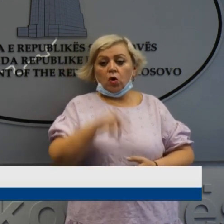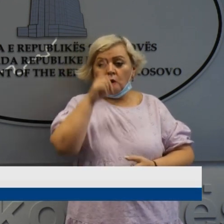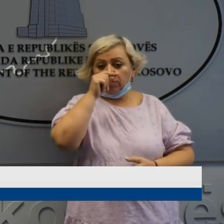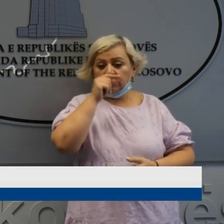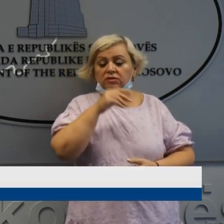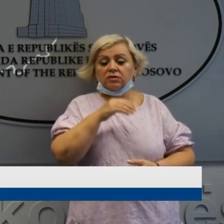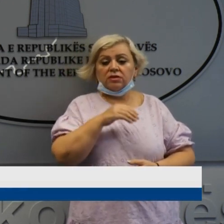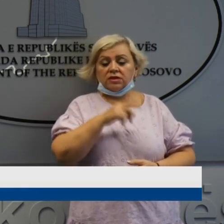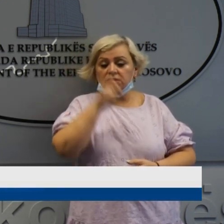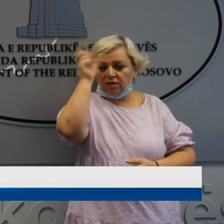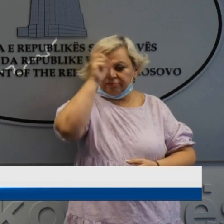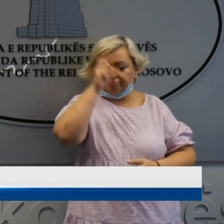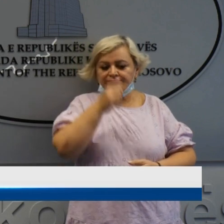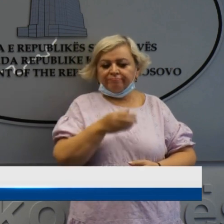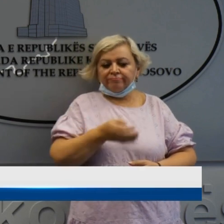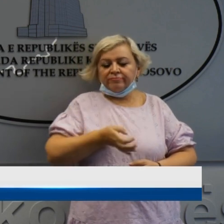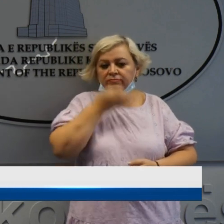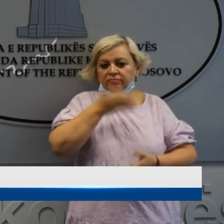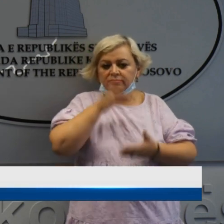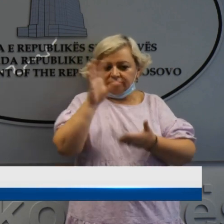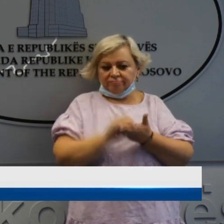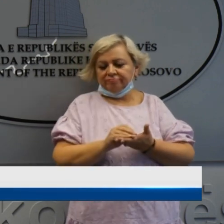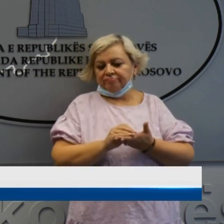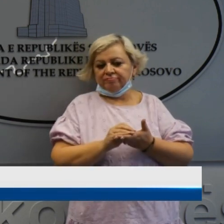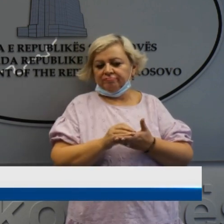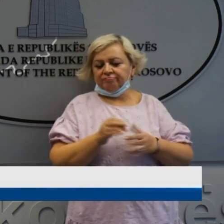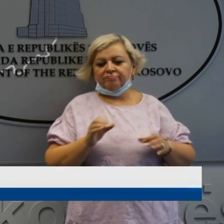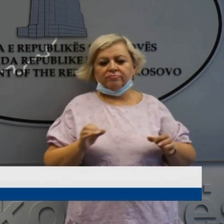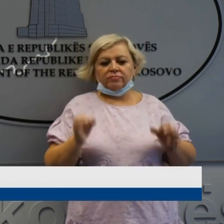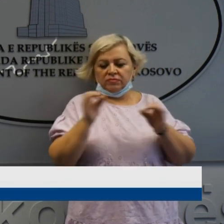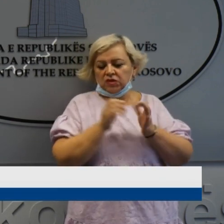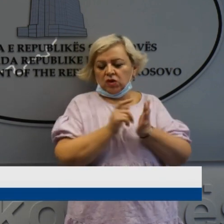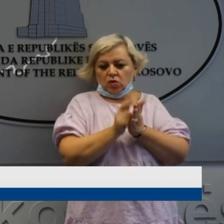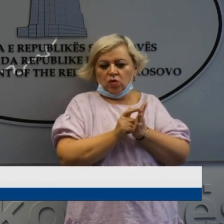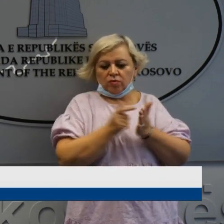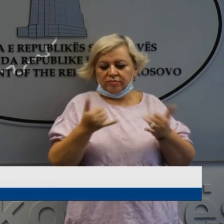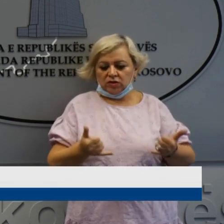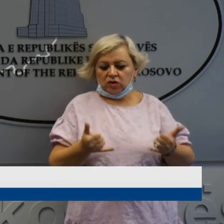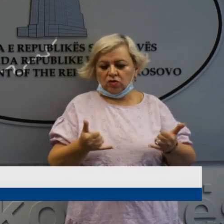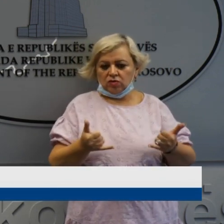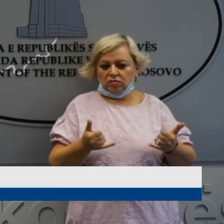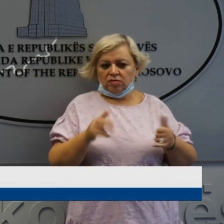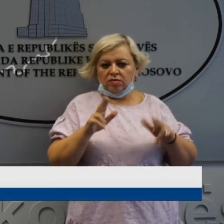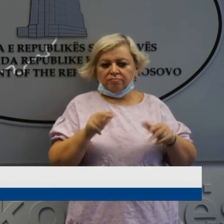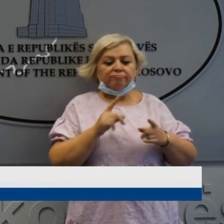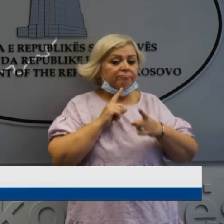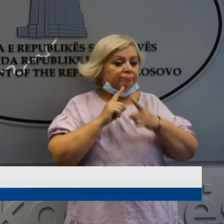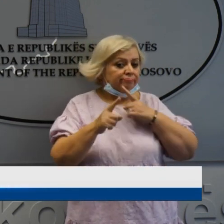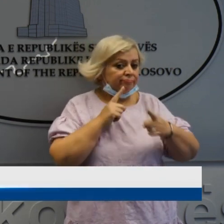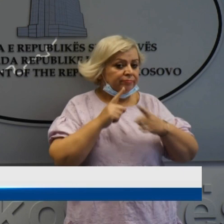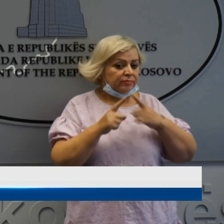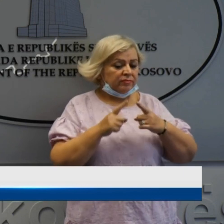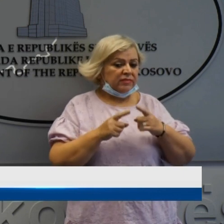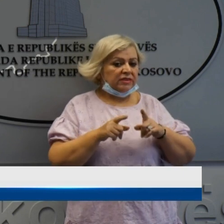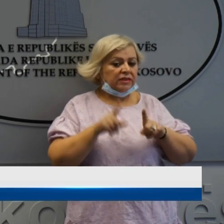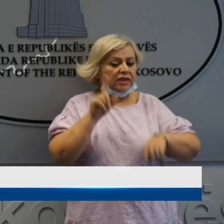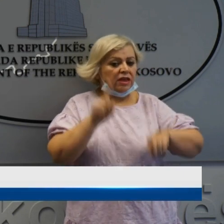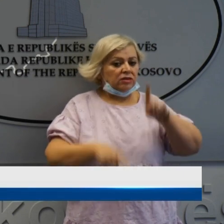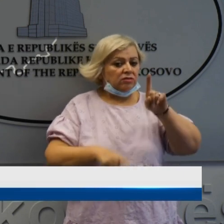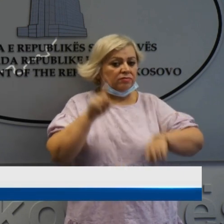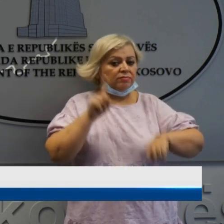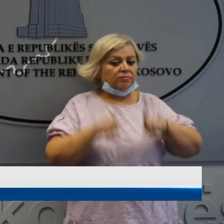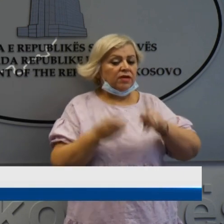Të dhënat nga komunat sërbe është e vërtet që nuk i kemi pasur për një kohë. Sot kemi pasur një diskutim me disa